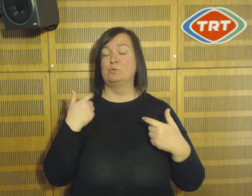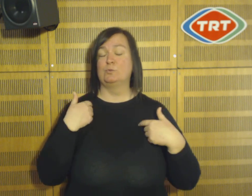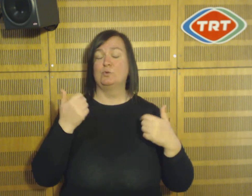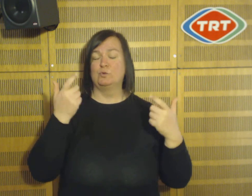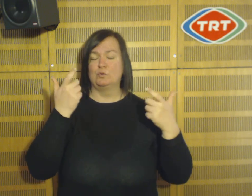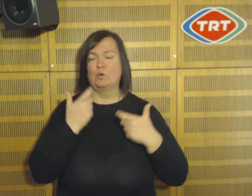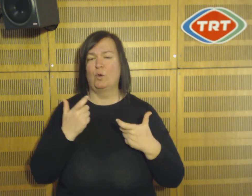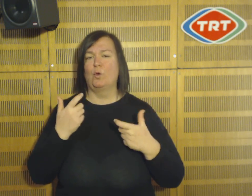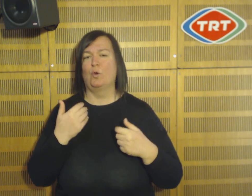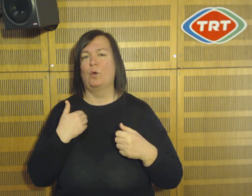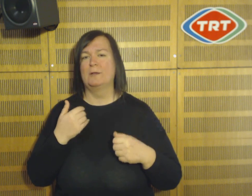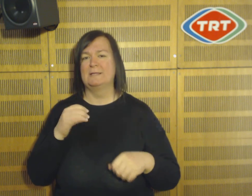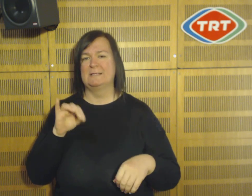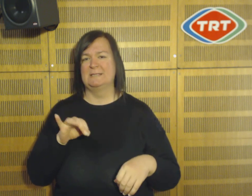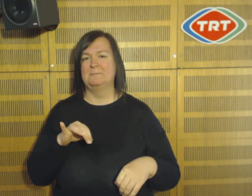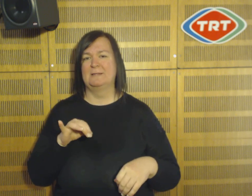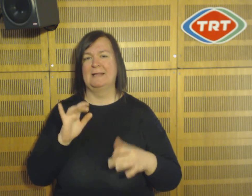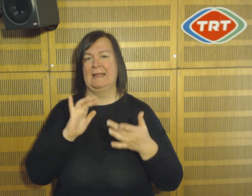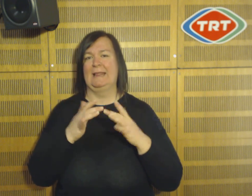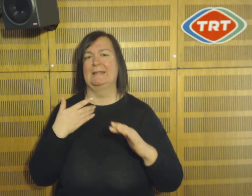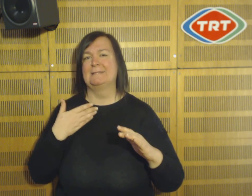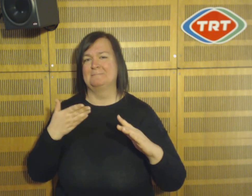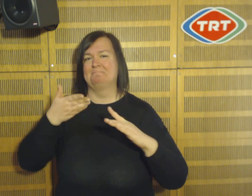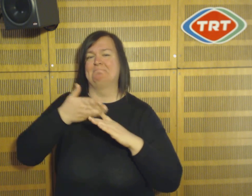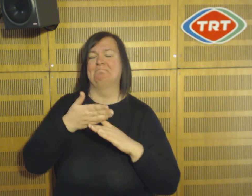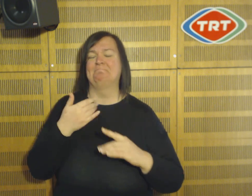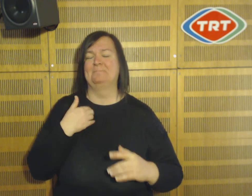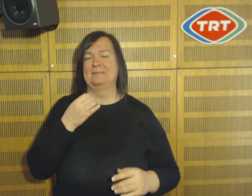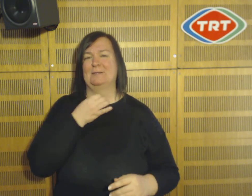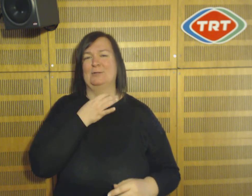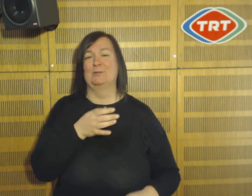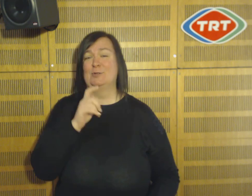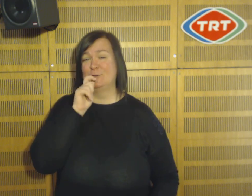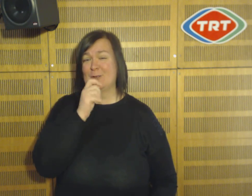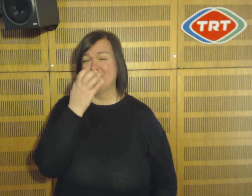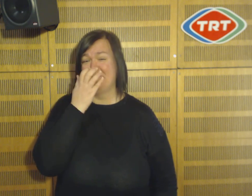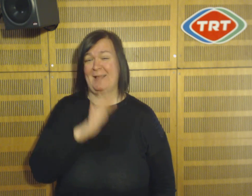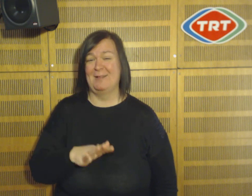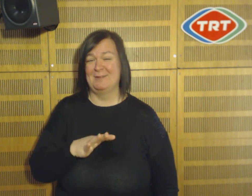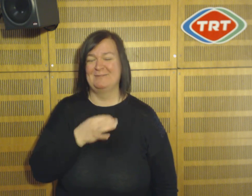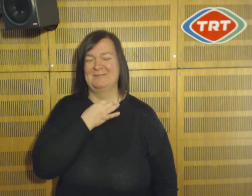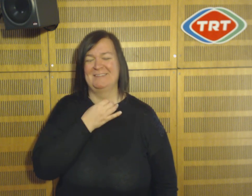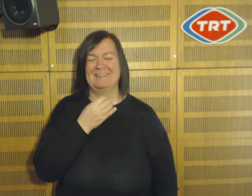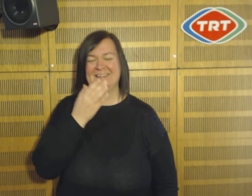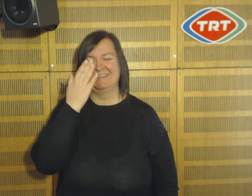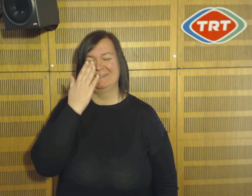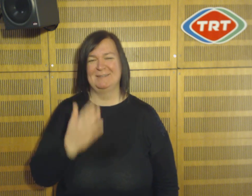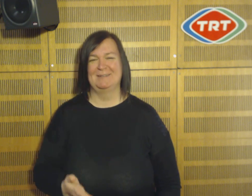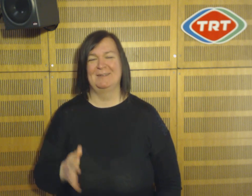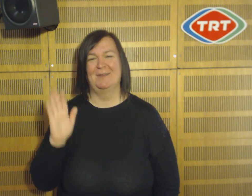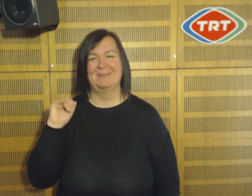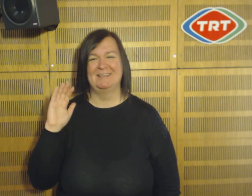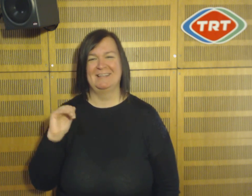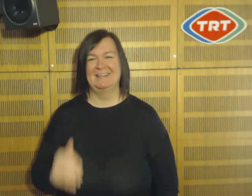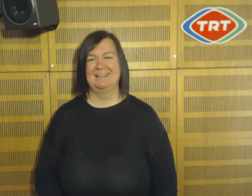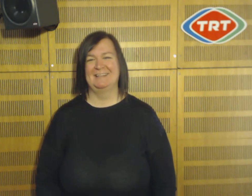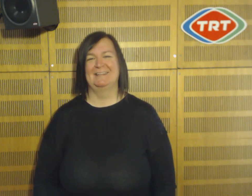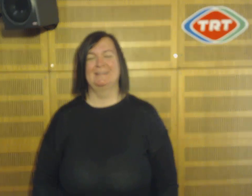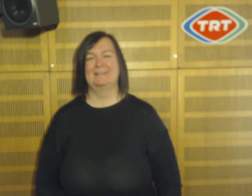yapmak için şimdi Eee internetin başına geçiyoruz teşekkür sözlerinizi bekliyoruz efendim Sağ ol hoşça kalın görüşmek